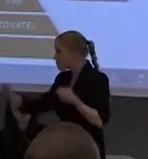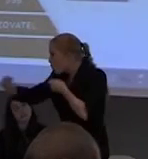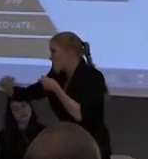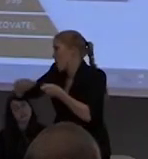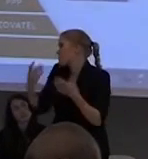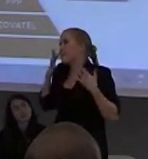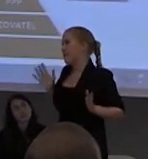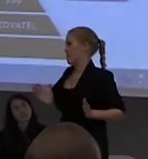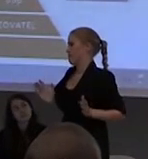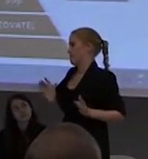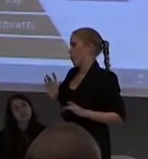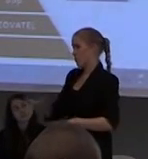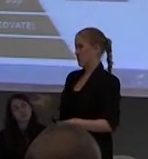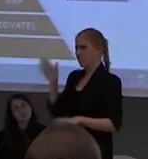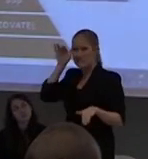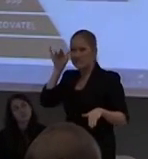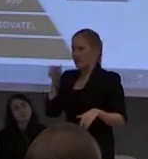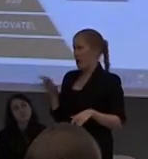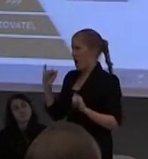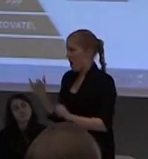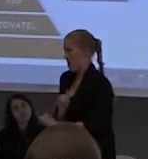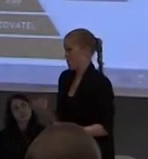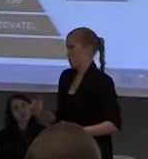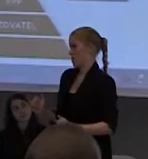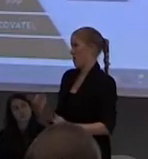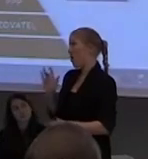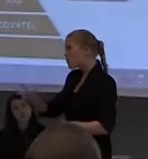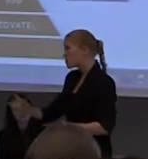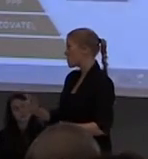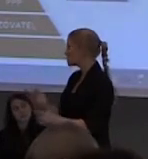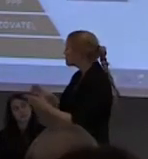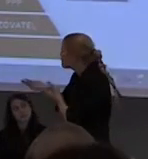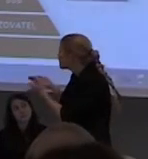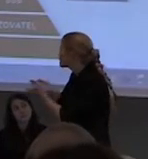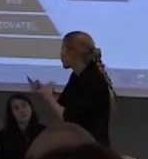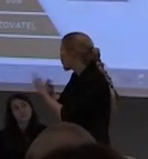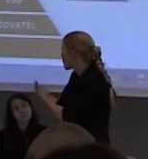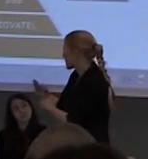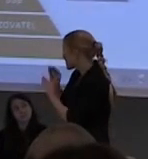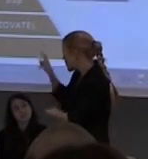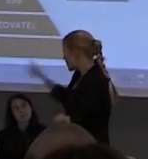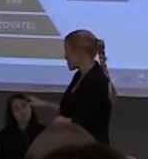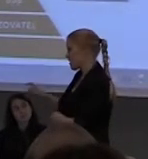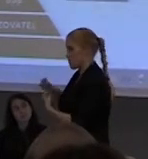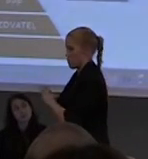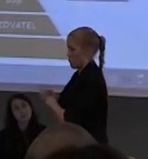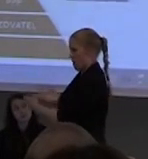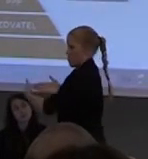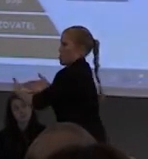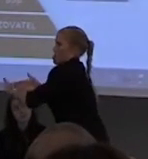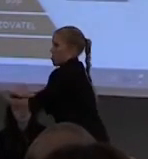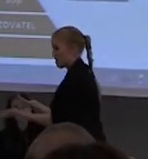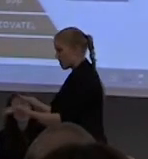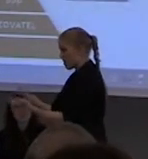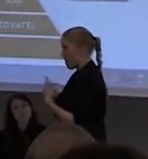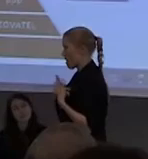učitelkou Janou Odvážnou, ale nikdy nevím, jak s ním mluvit a vlastně úplně nevím, jestli mě v pedagogickém sboru,